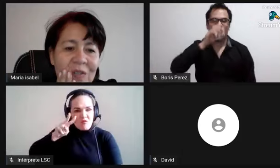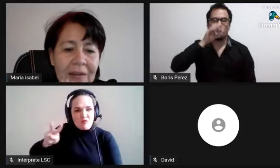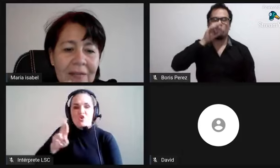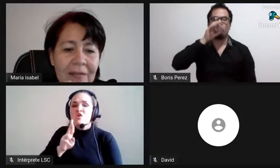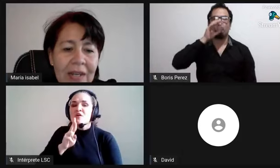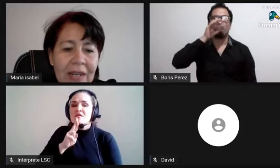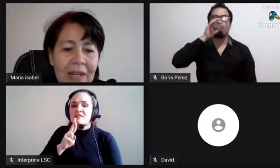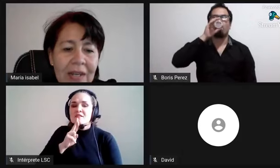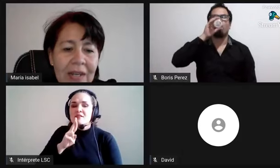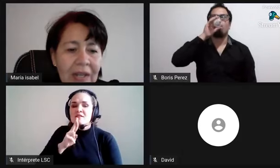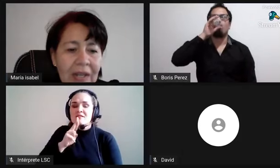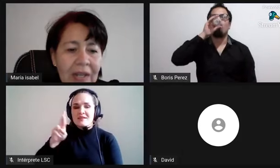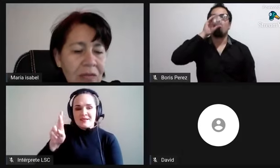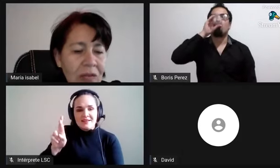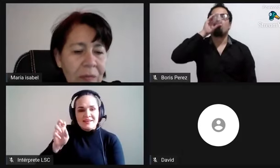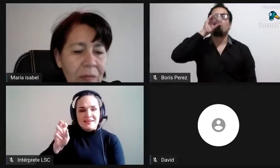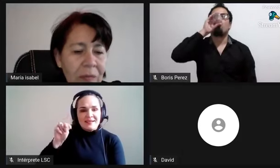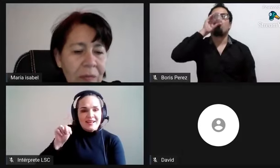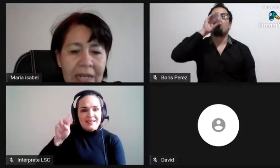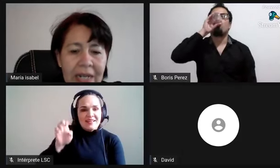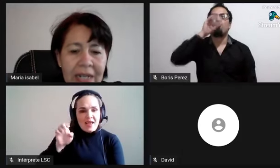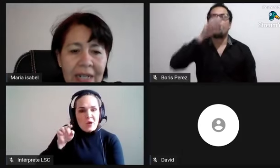con nombre R.